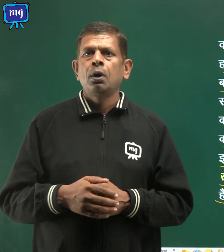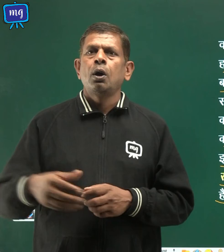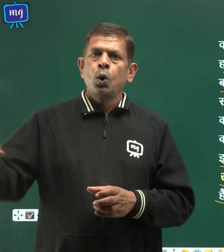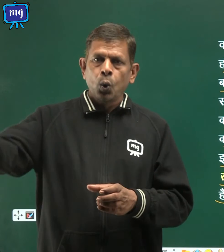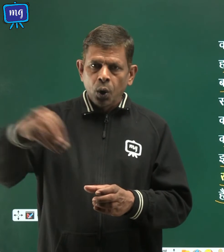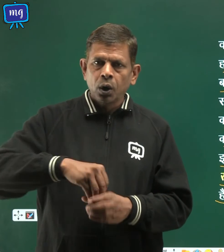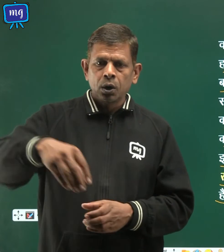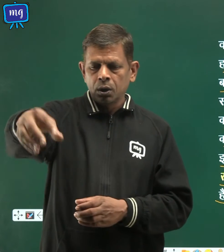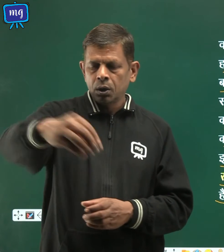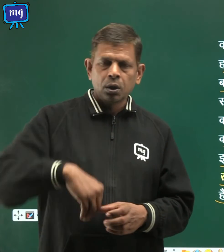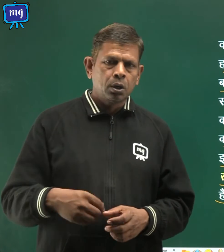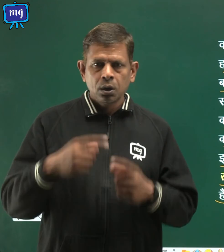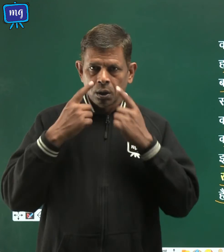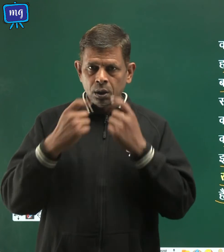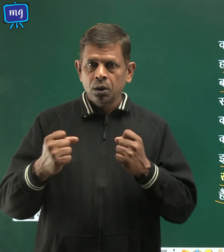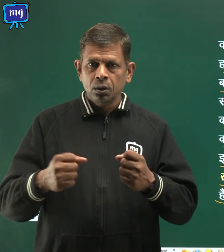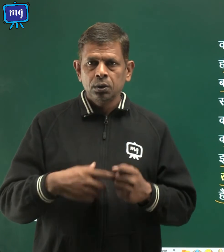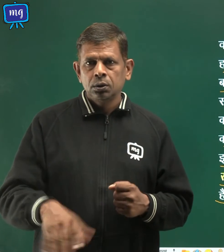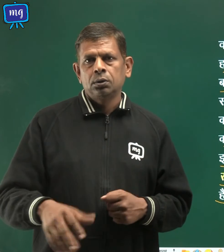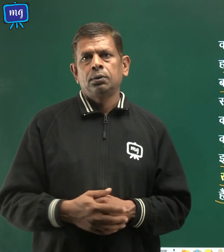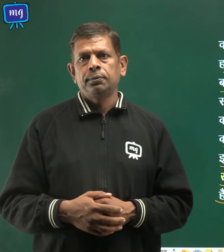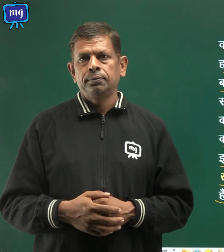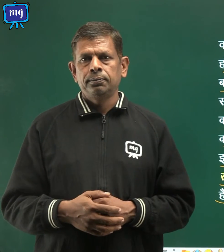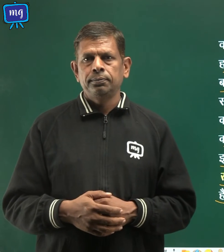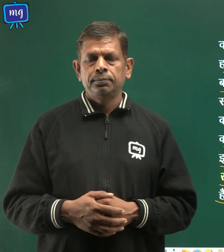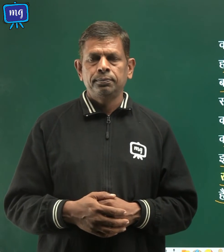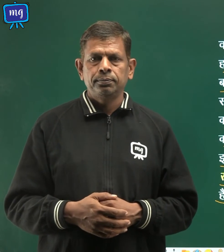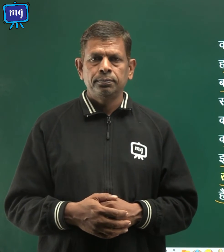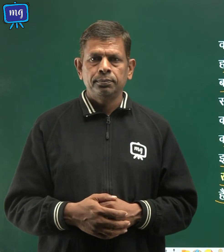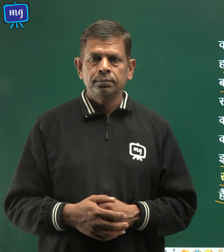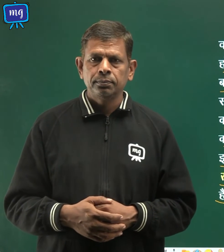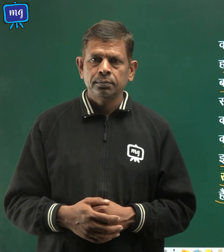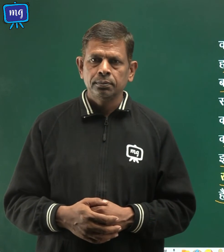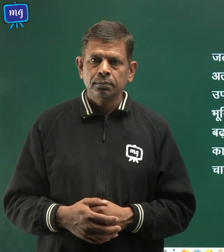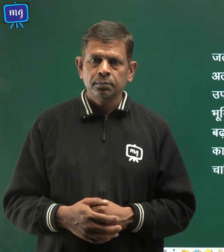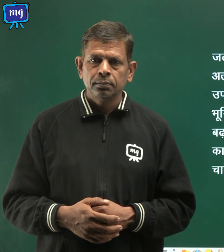इकट्ठा करने का प्रयास करना चाहिए।